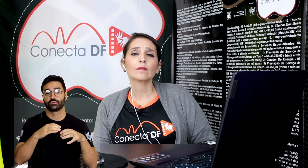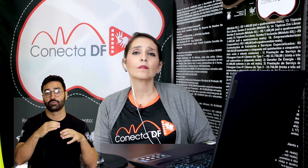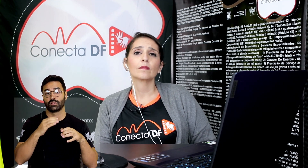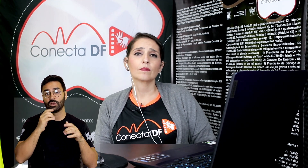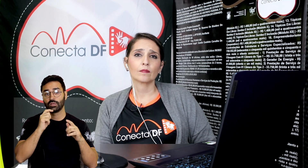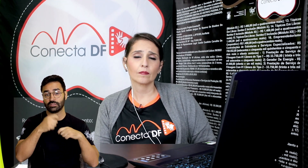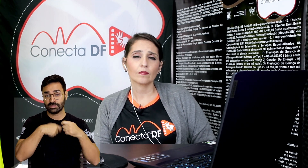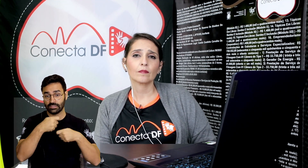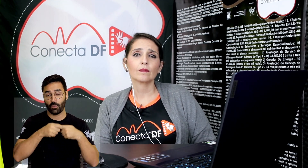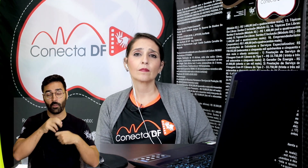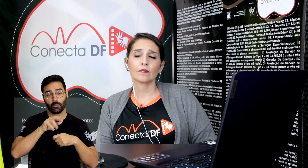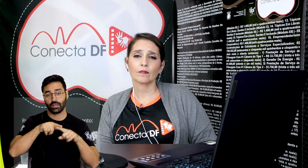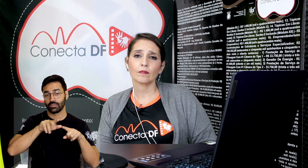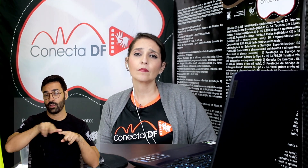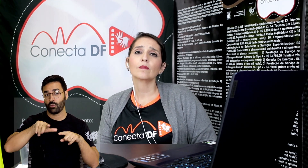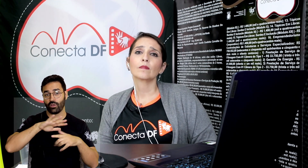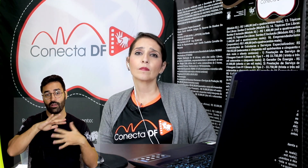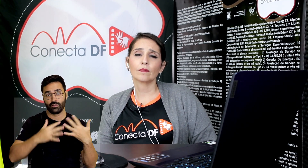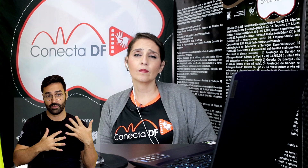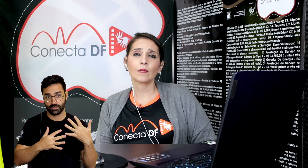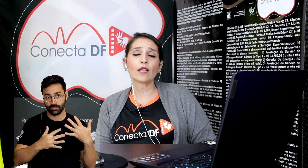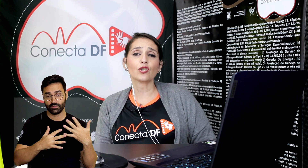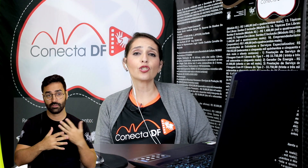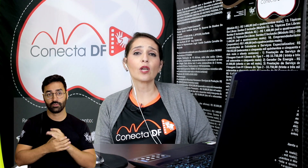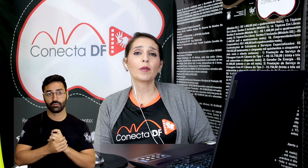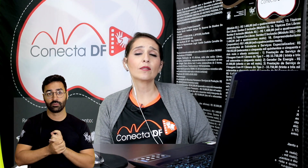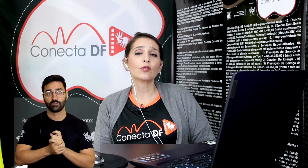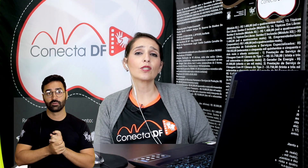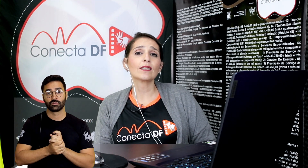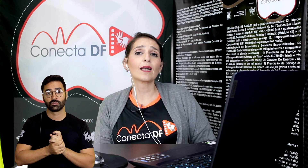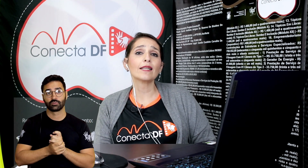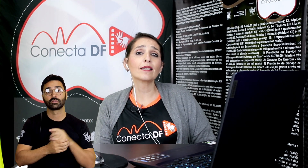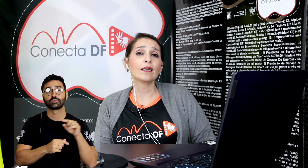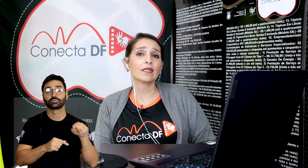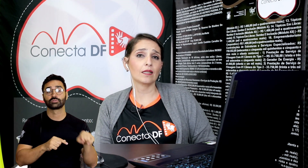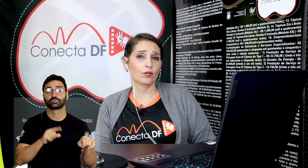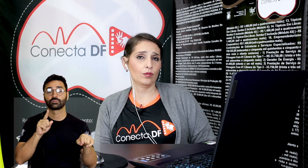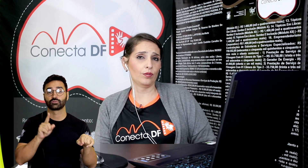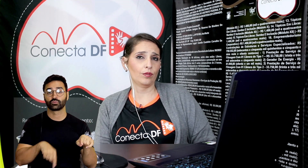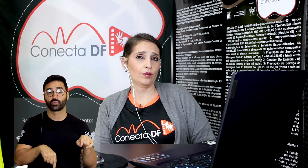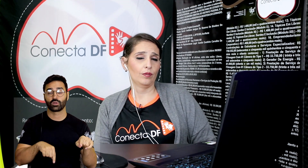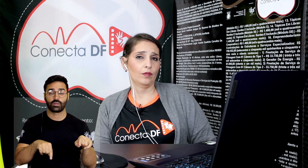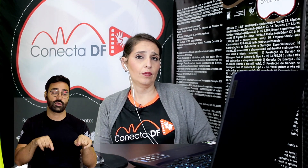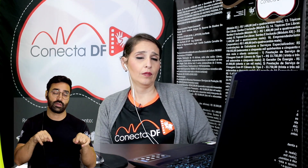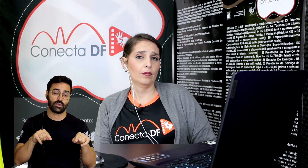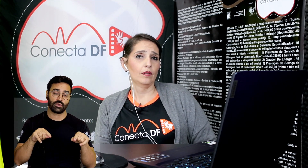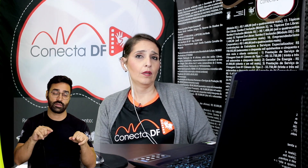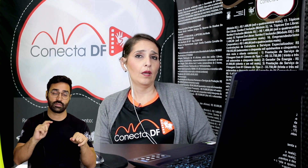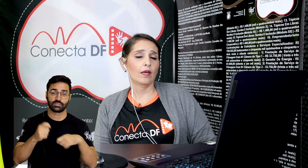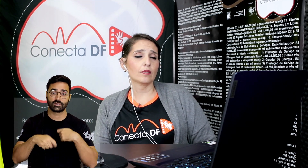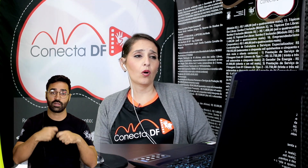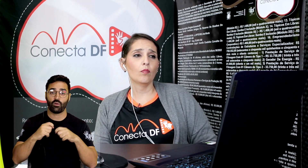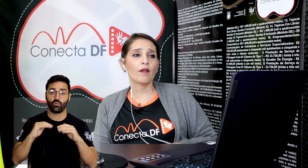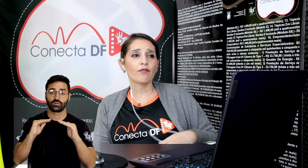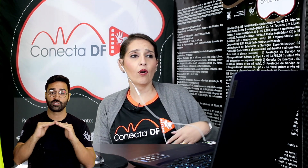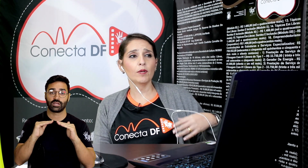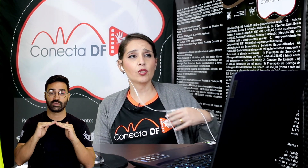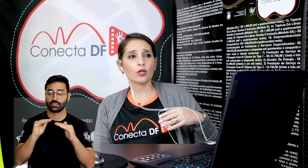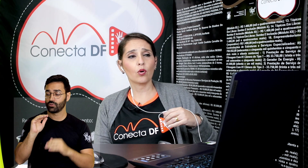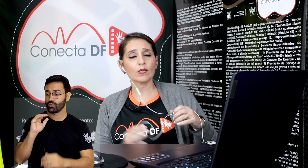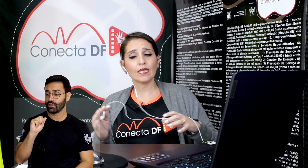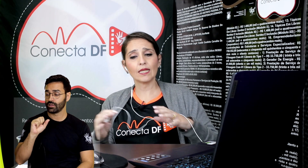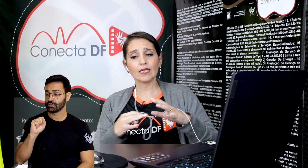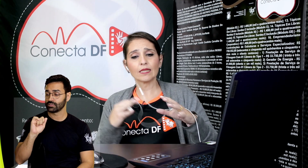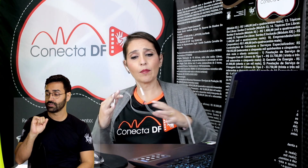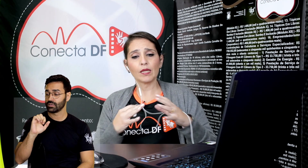não é a Libras. Uhum. A gente chama isso de sinais caseiros. É só uma forma